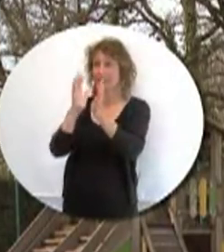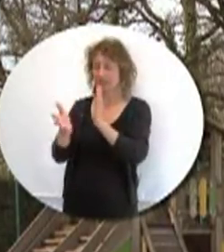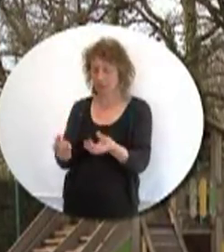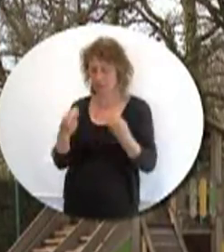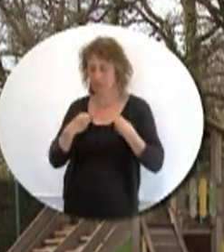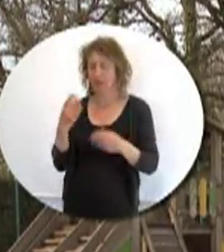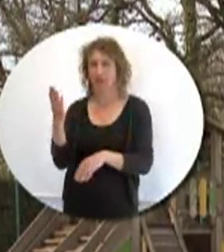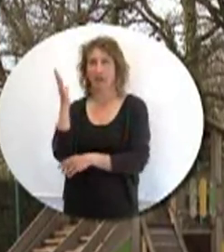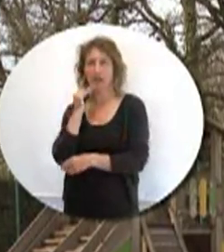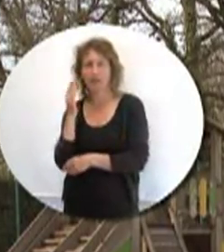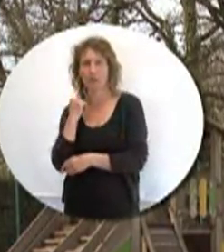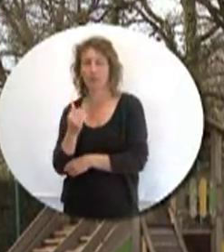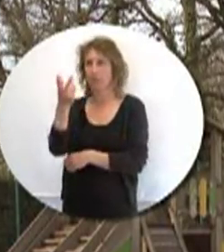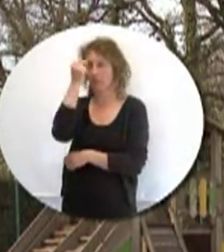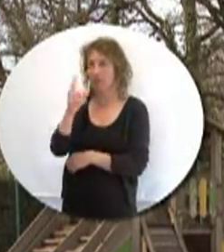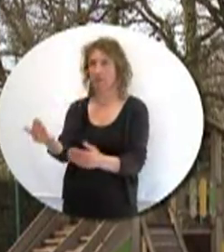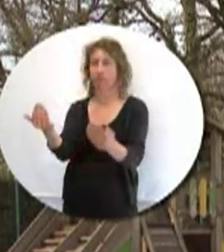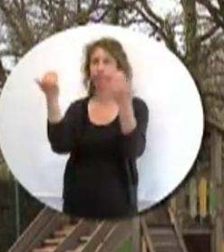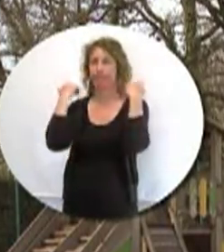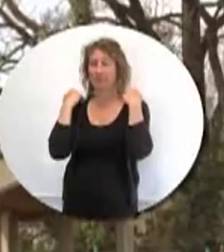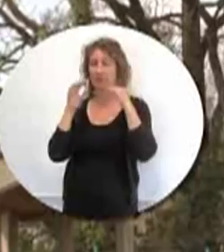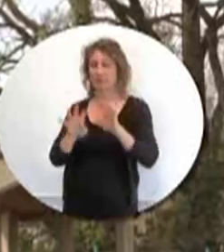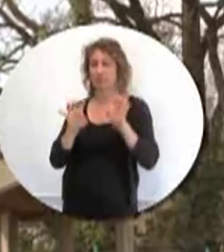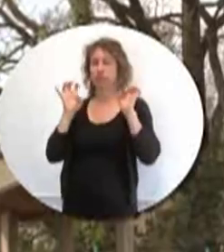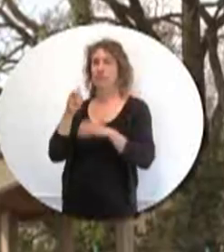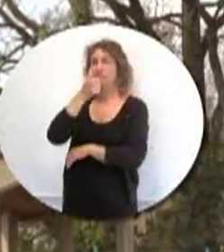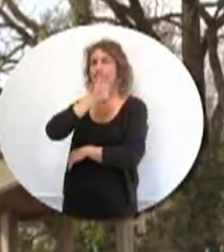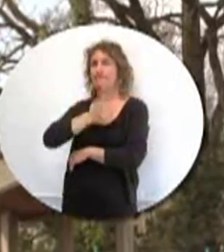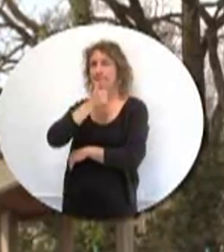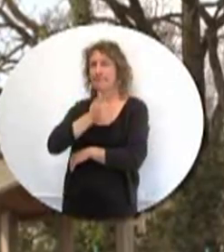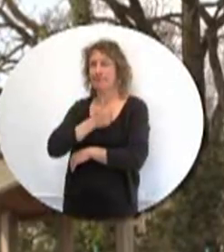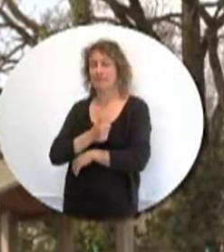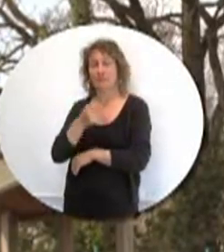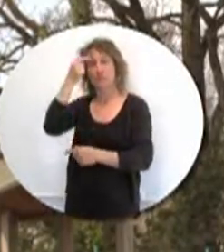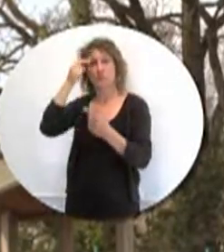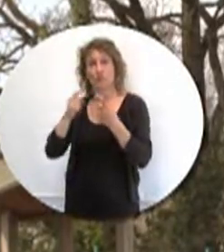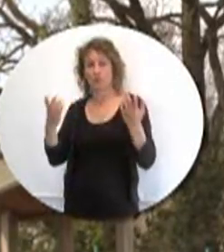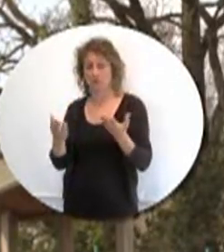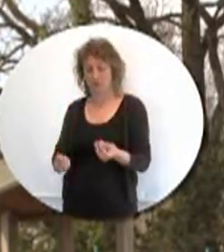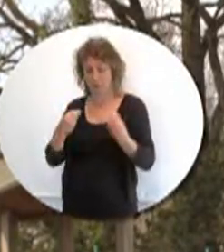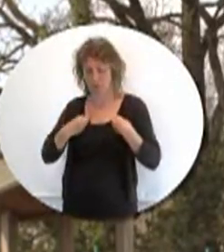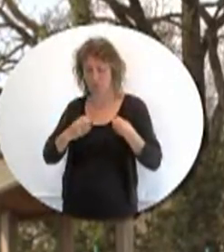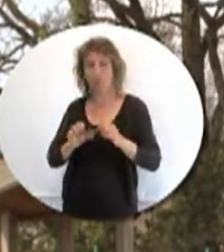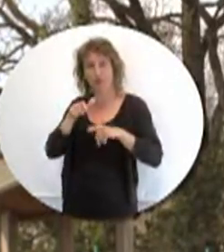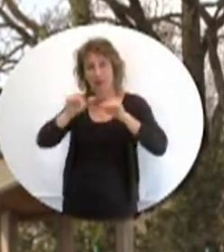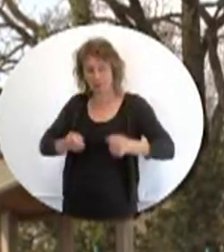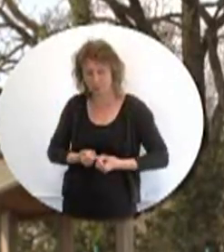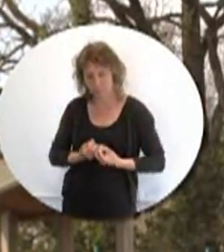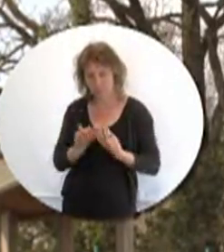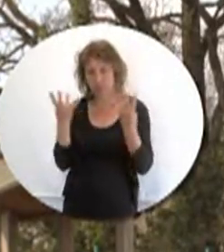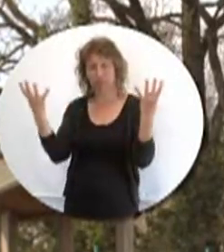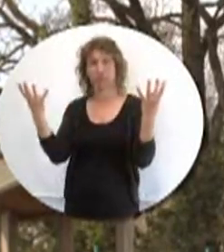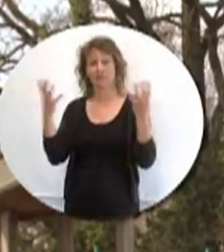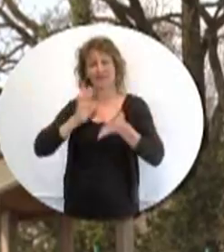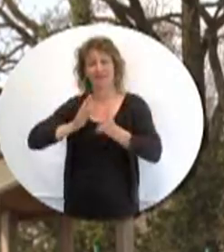il s'ennuie dans tous les temps collectifs, il subit. Donc il s'agit qu'ils développent leur première langue qui est la langue des signes,